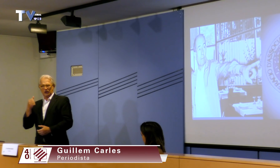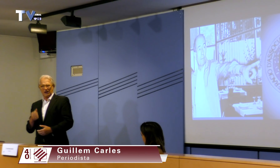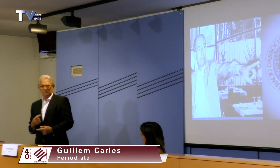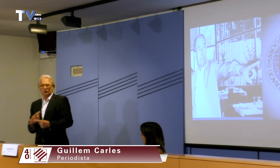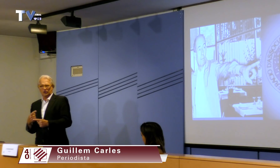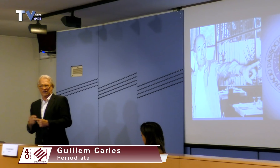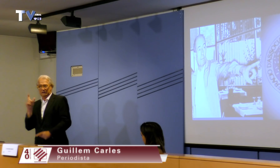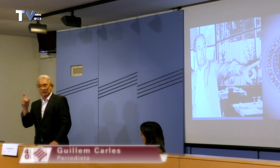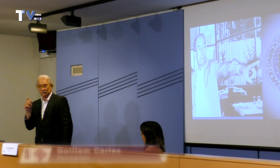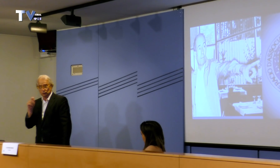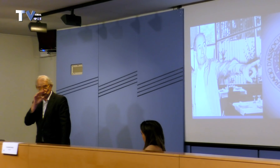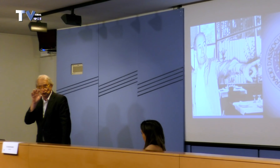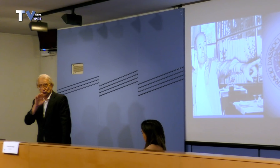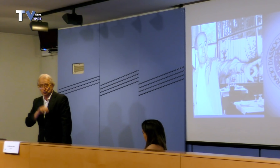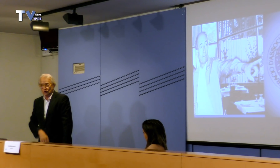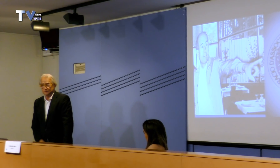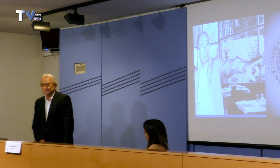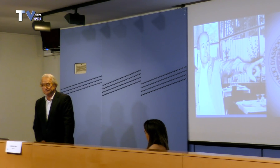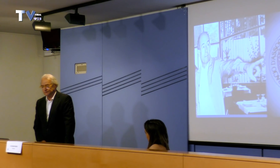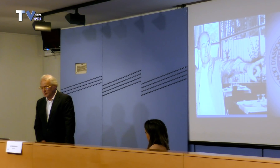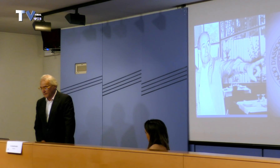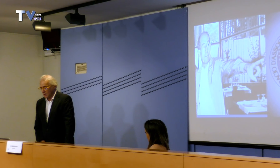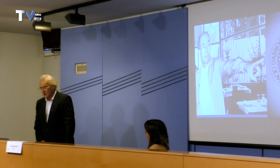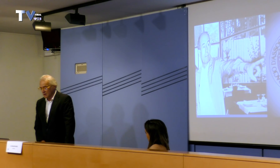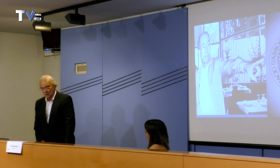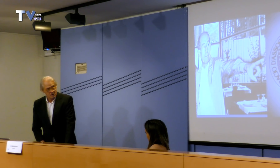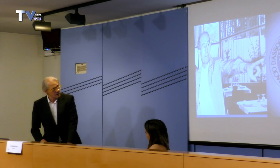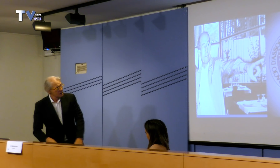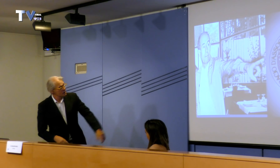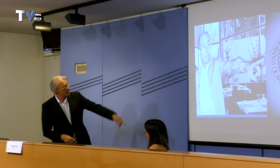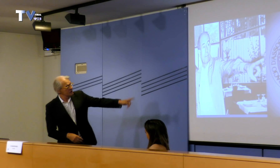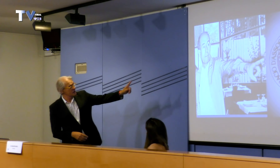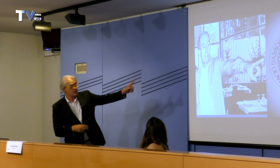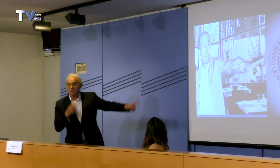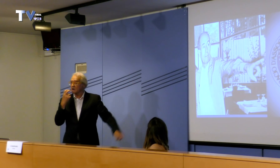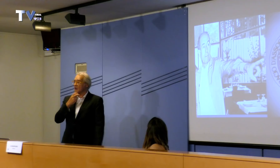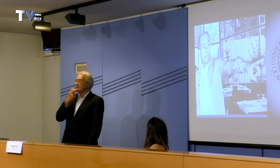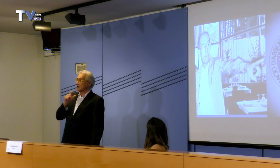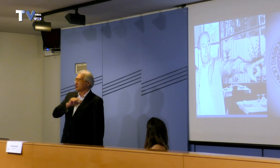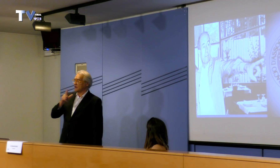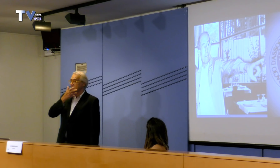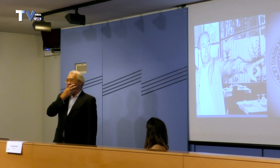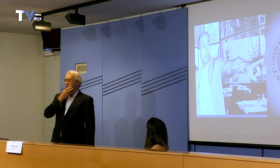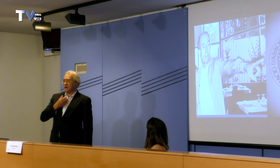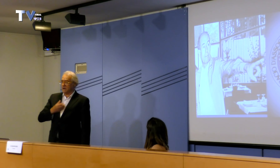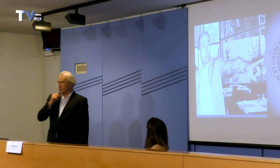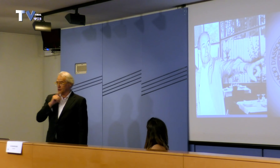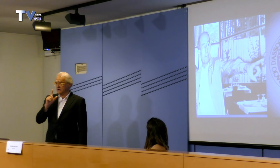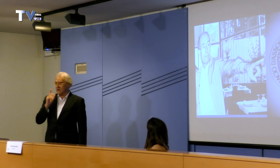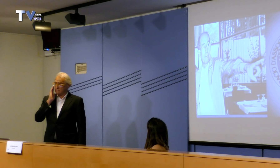FESOCA, què va passar? No? Perquè estem parlant d'aquests 40 anys, però hi ha dades molt curioses al respecte. El senyor Calafell, que no